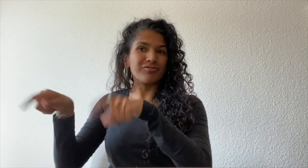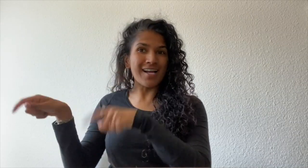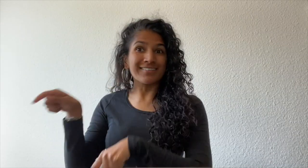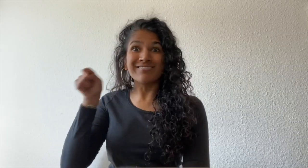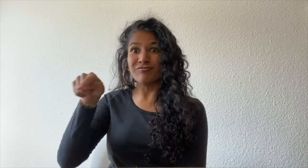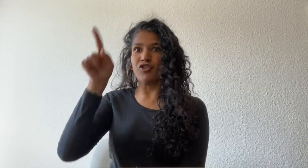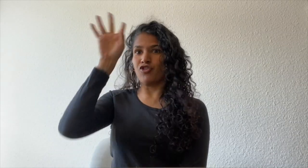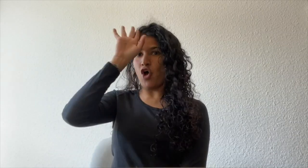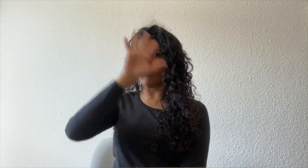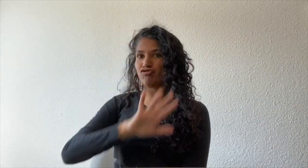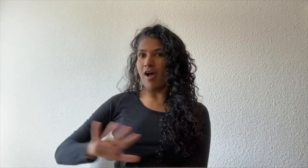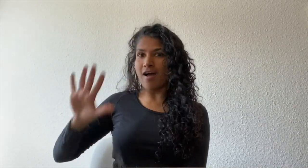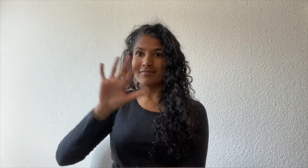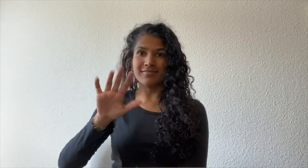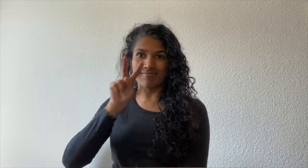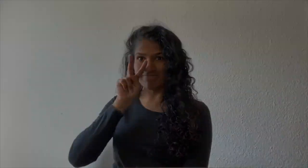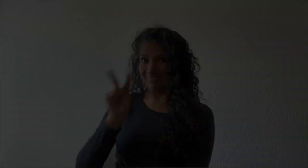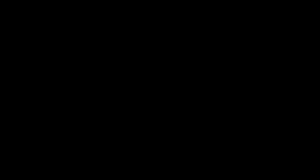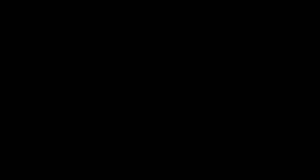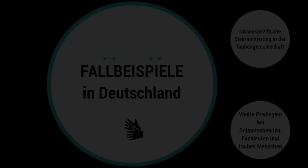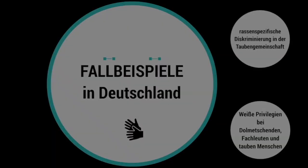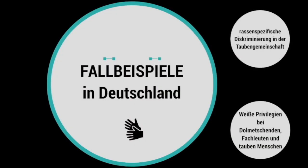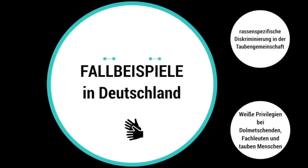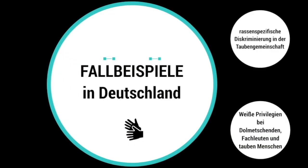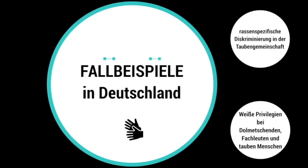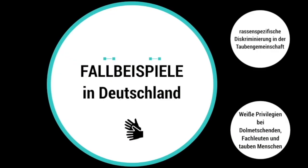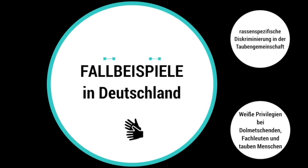Berater, hörend oder taub, betreffen.